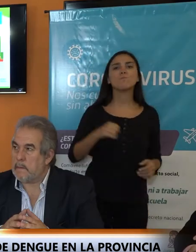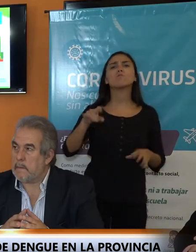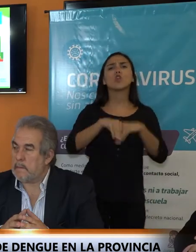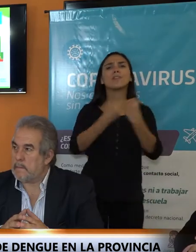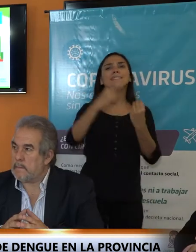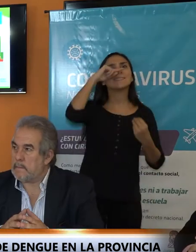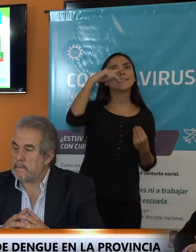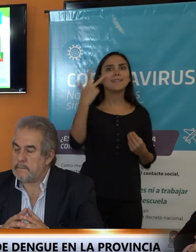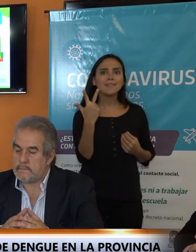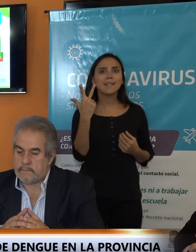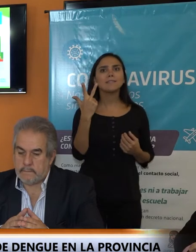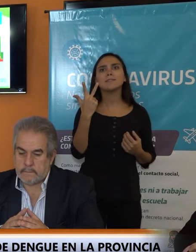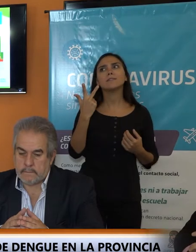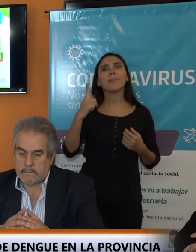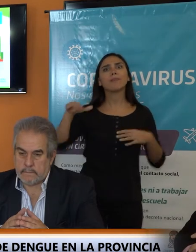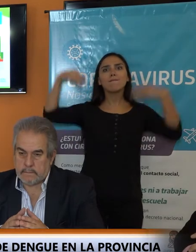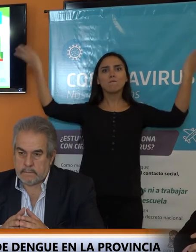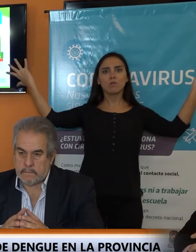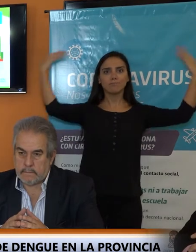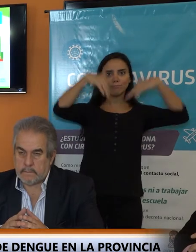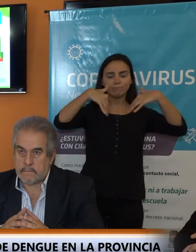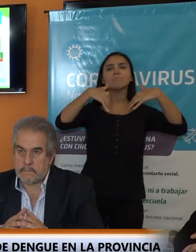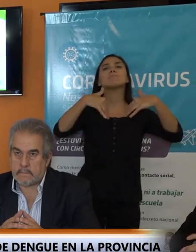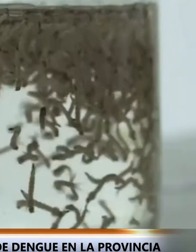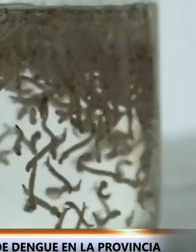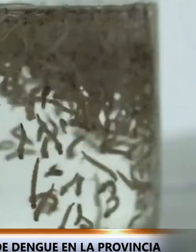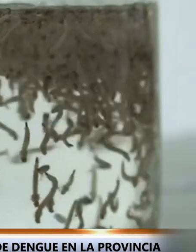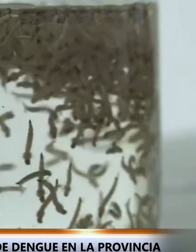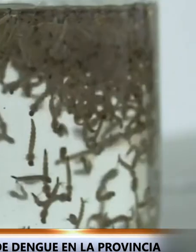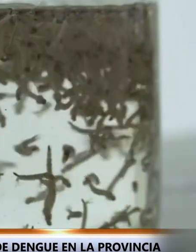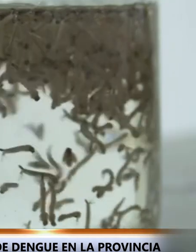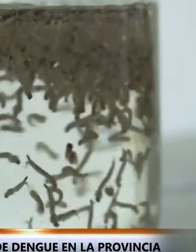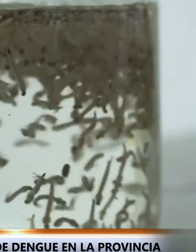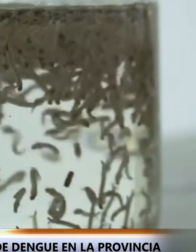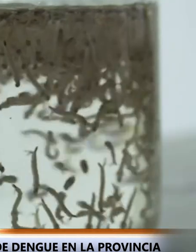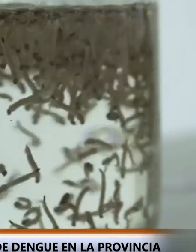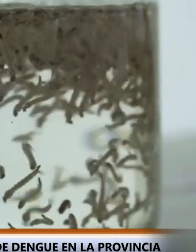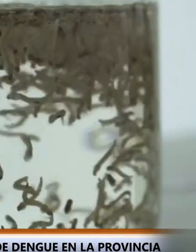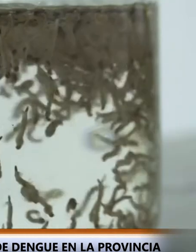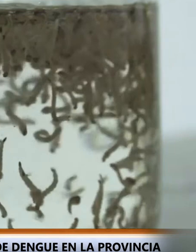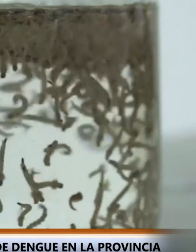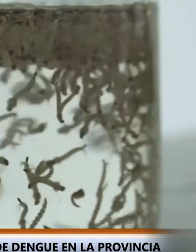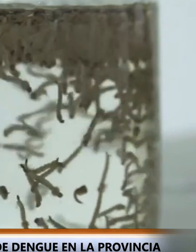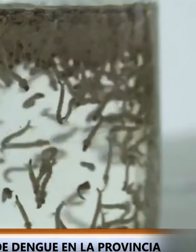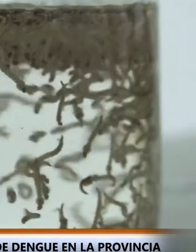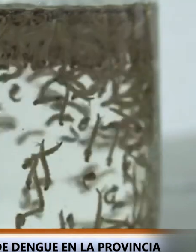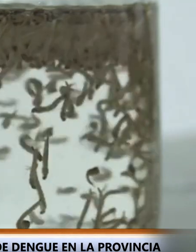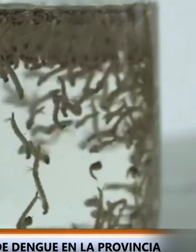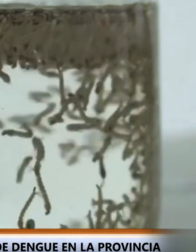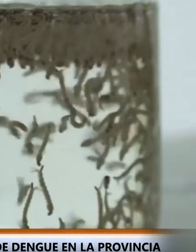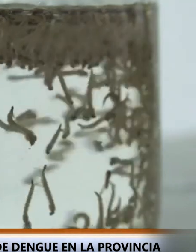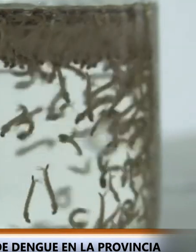casos importados, de los cuales son 24 casos de capital y 49 casos del interior. En la ciudad